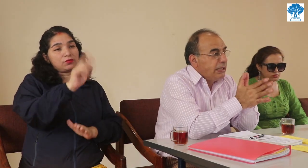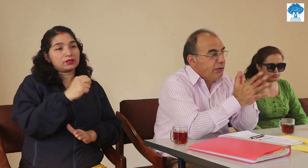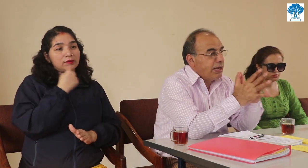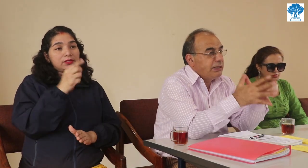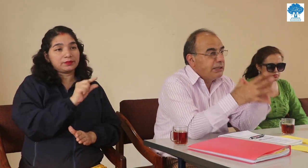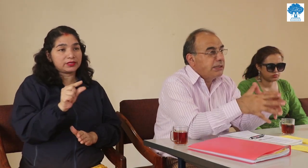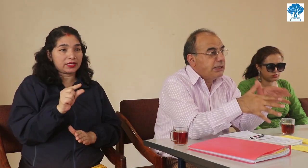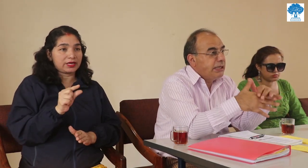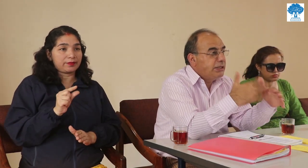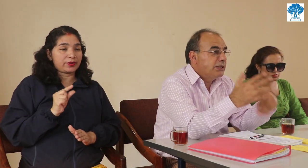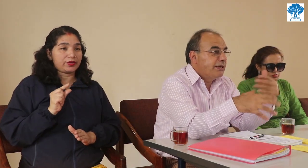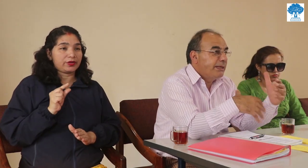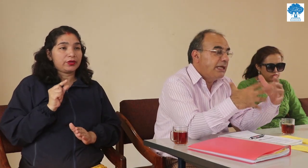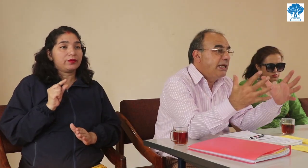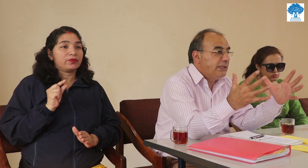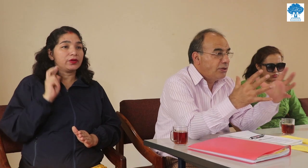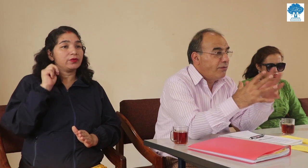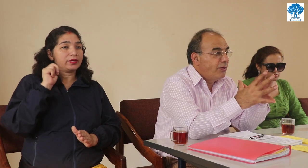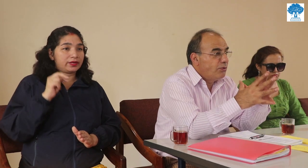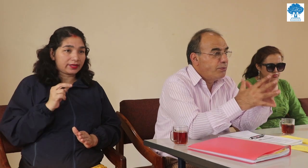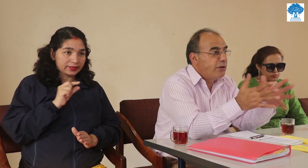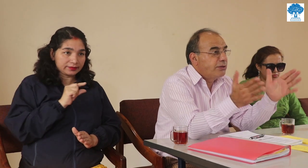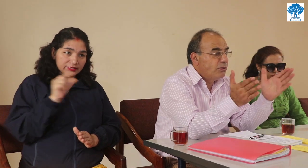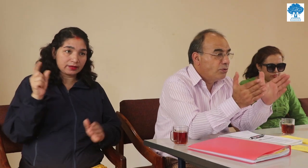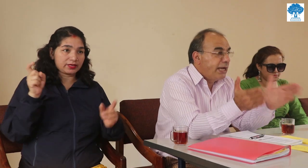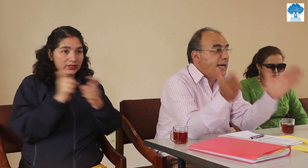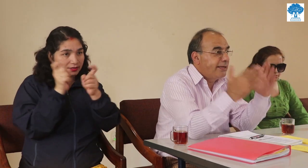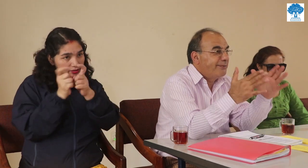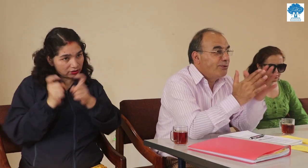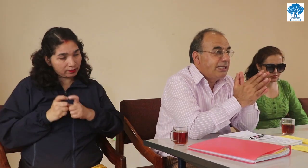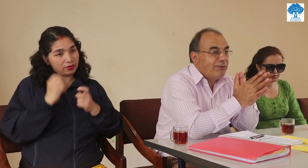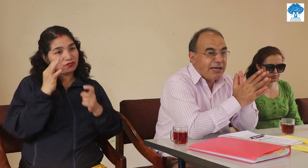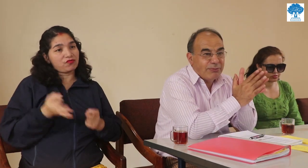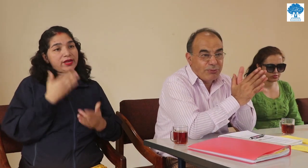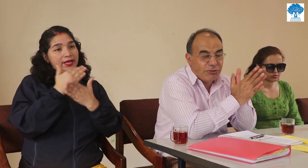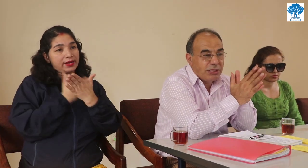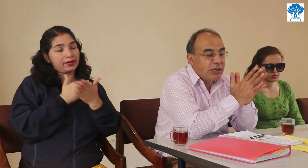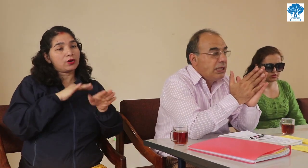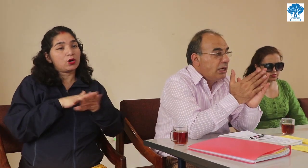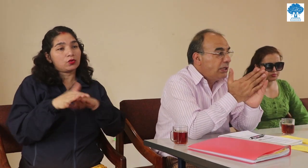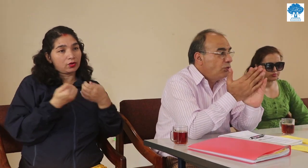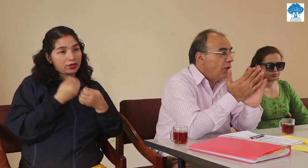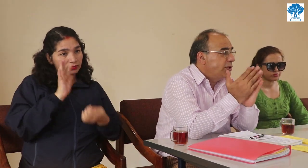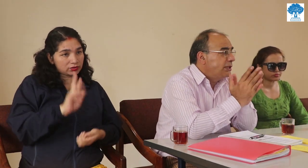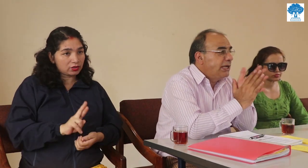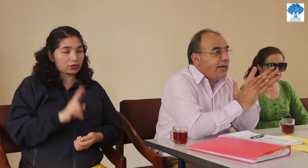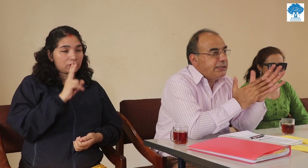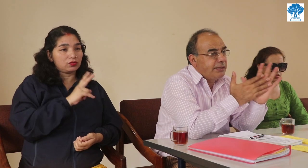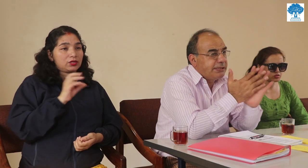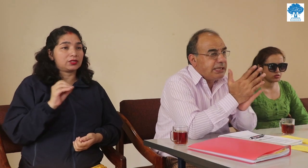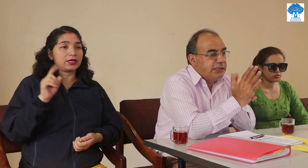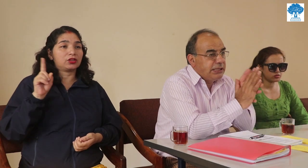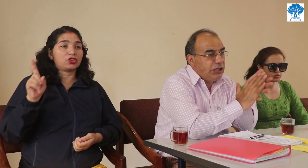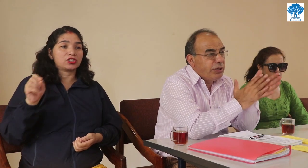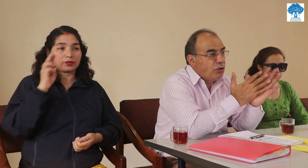चाहिँ युनाइटेड नेसन्सकै इनिसिएसनमा धेरै छलफलहरू बहसहरू नयाँ कार्यक्रमहरू चाहिँ गर्ने कामहरू भएको छ र 2010